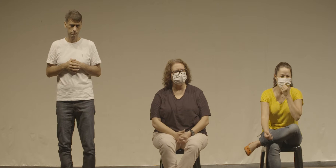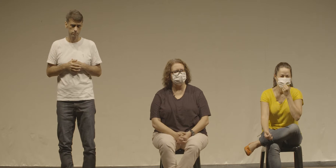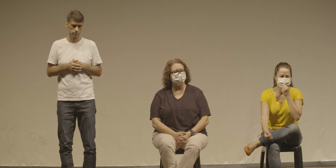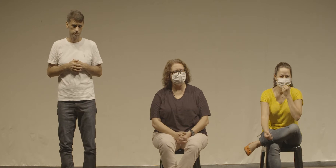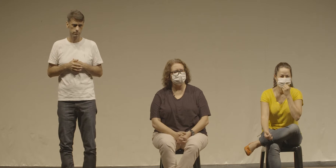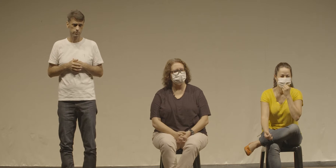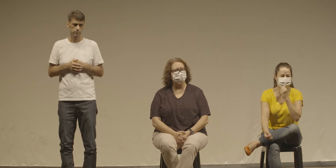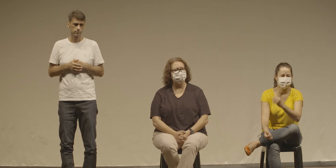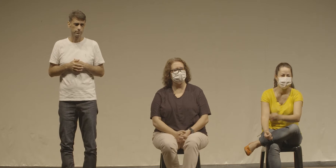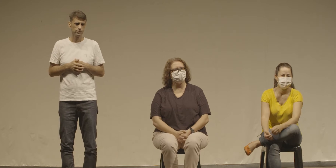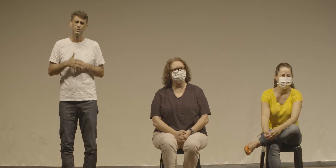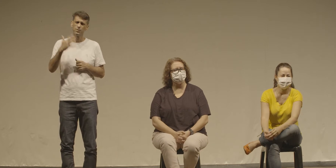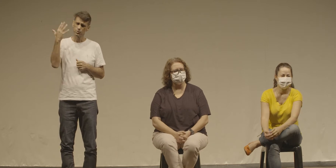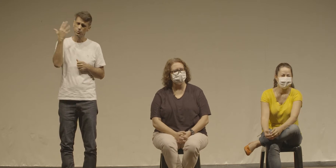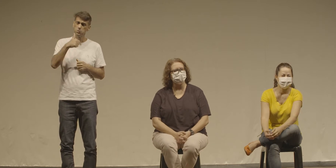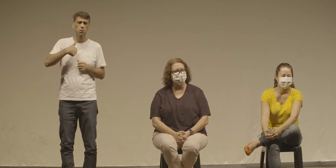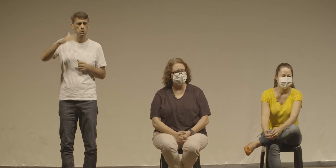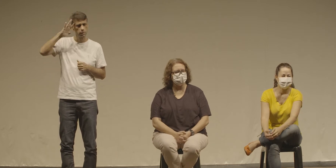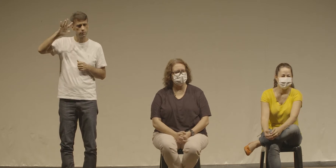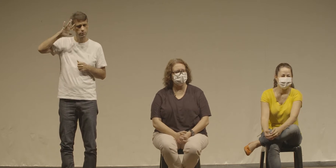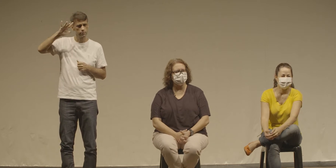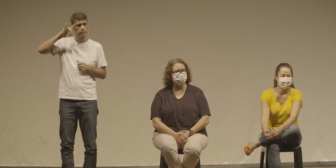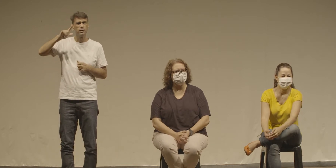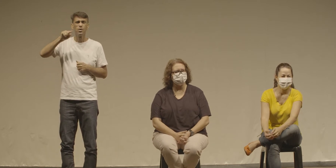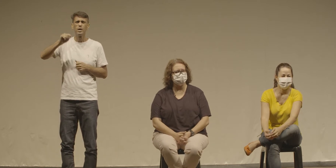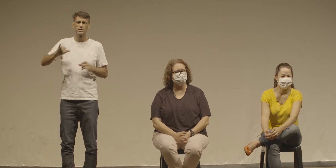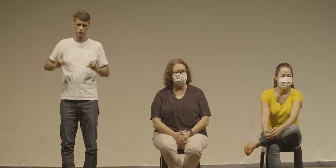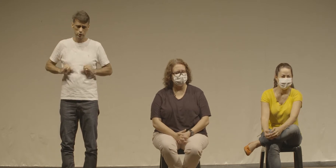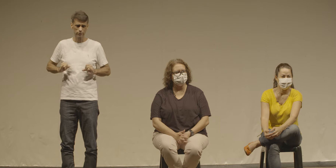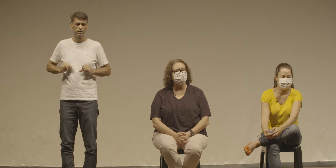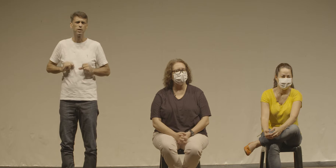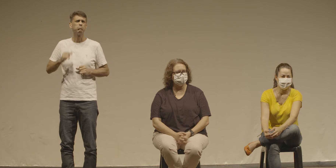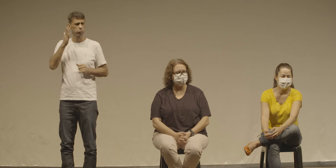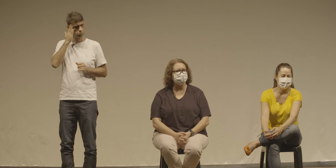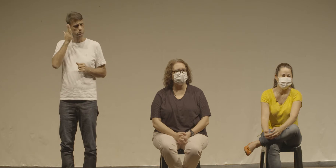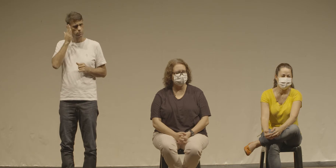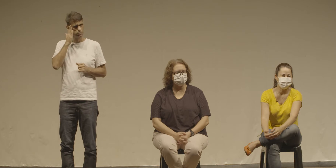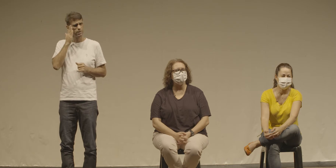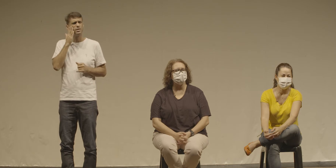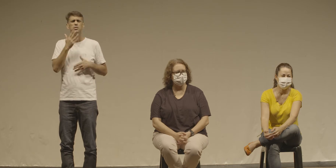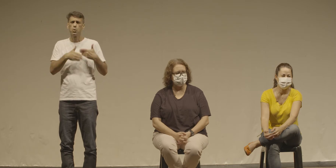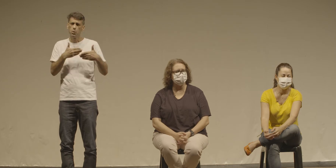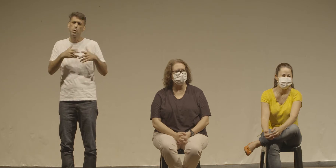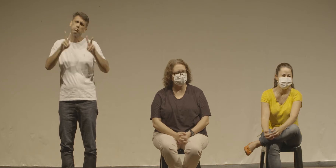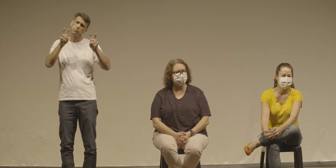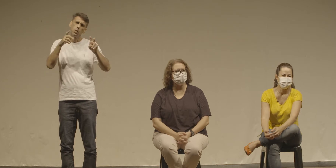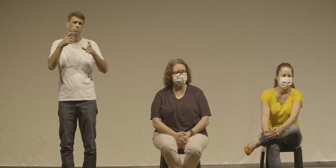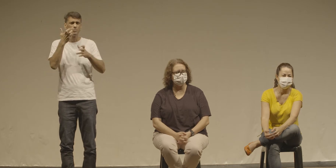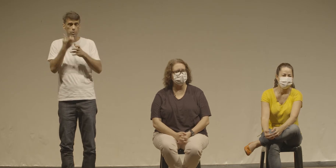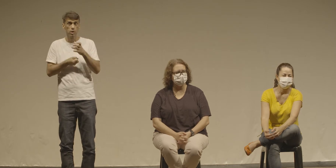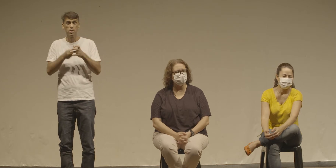achei bonito, assim, que eu não imaginava que elas tivessem sofrido tanto. Eu sabia que deveria ser muito difícil. Já assisti a alguns